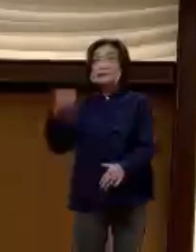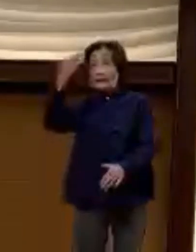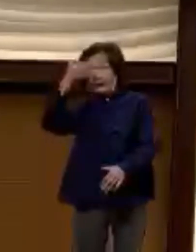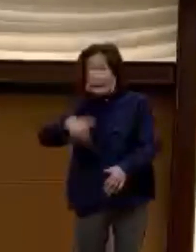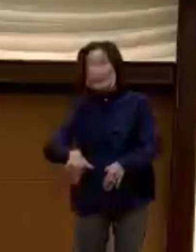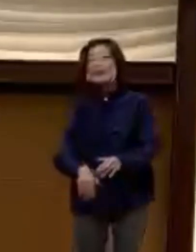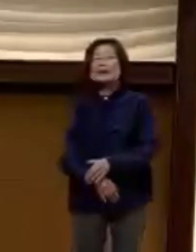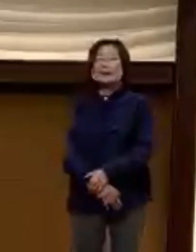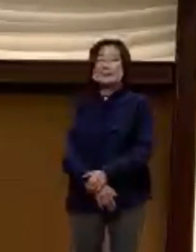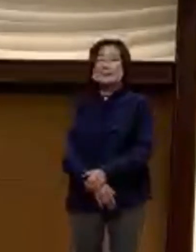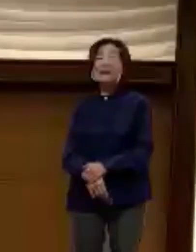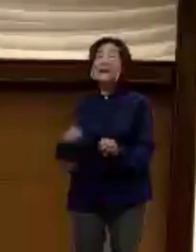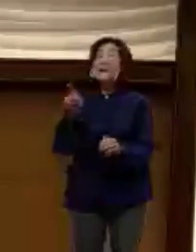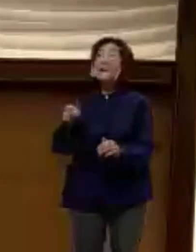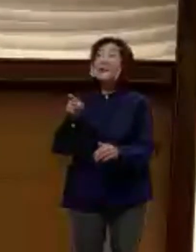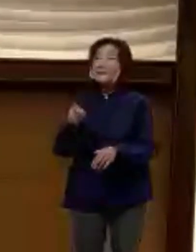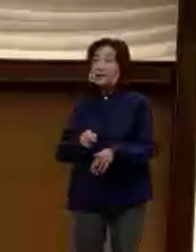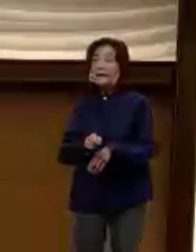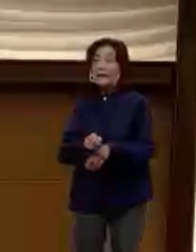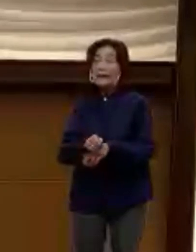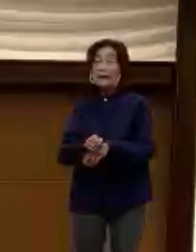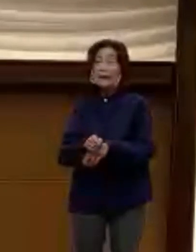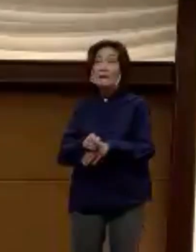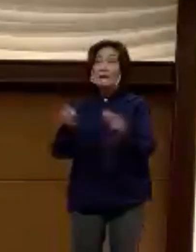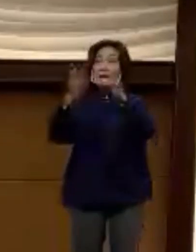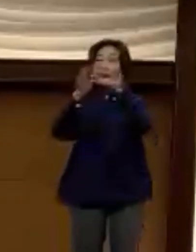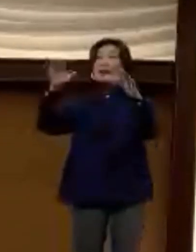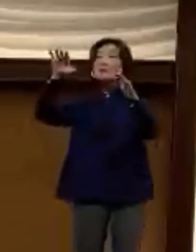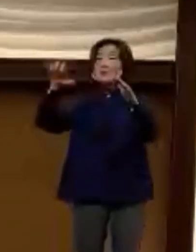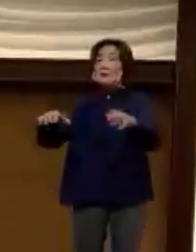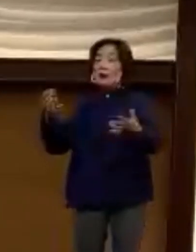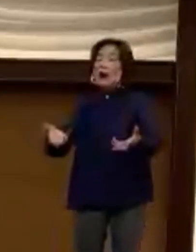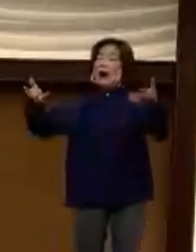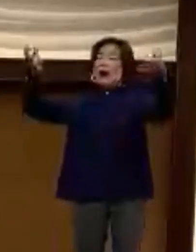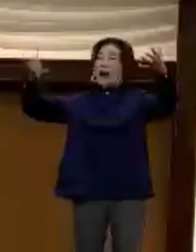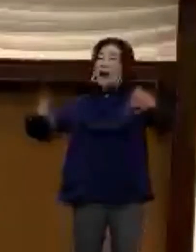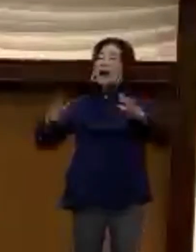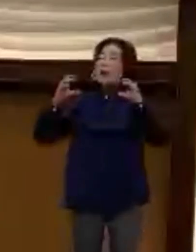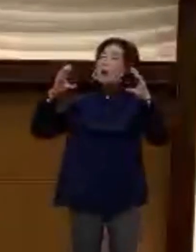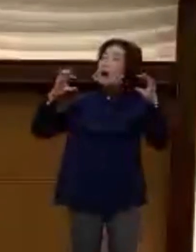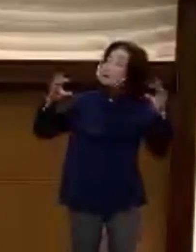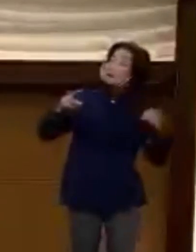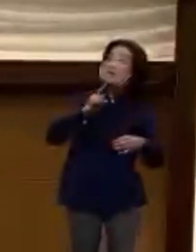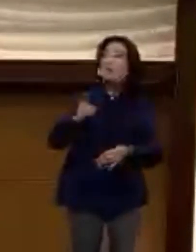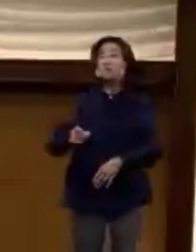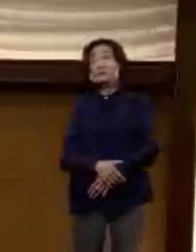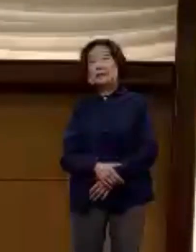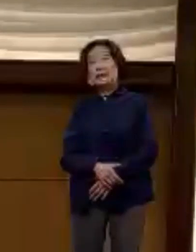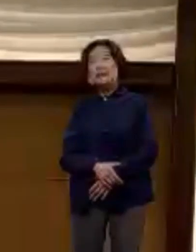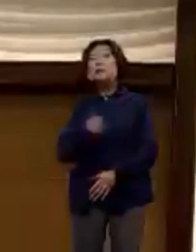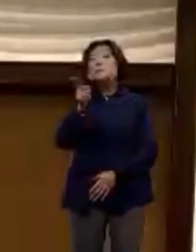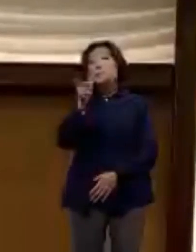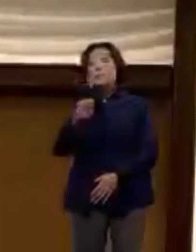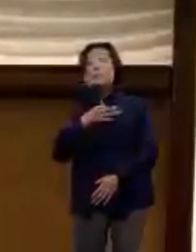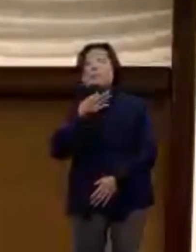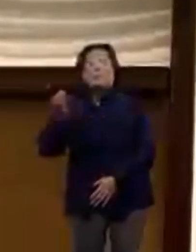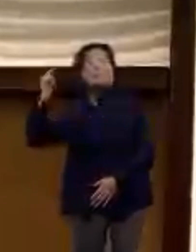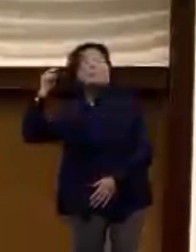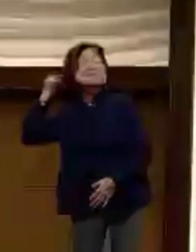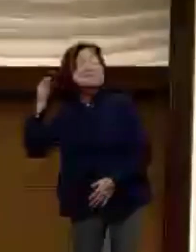ああ、これで会長が笑うんだ。その笑いに傷つき